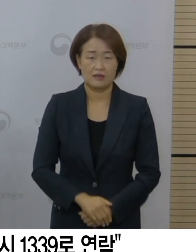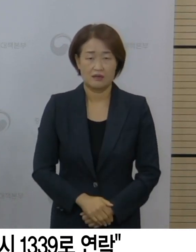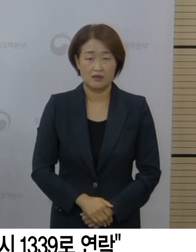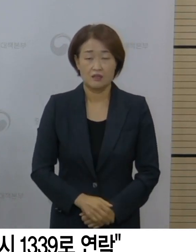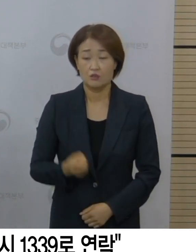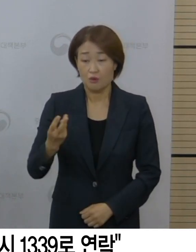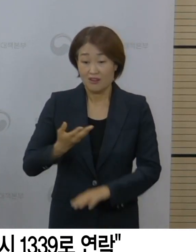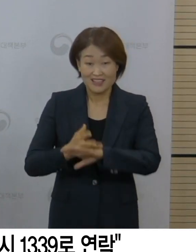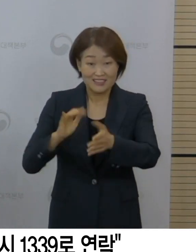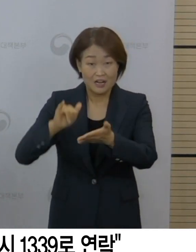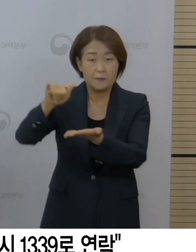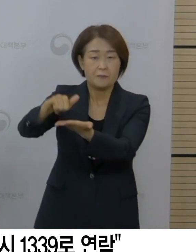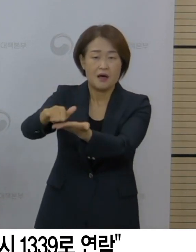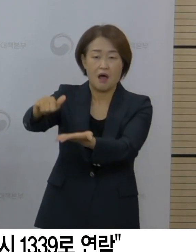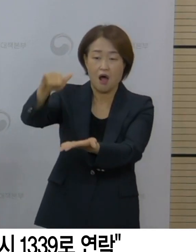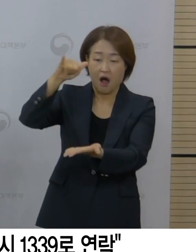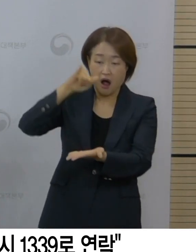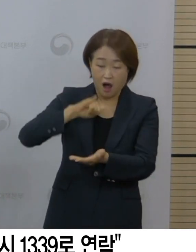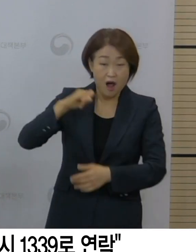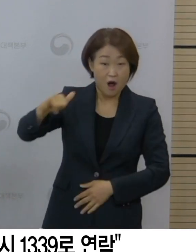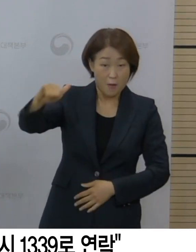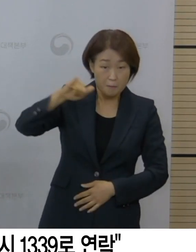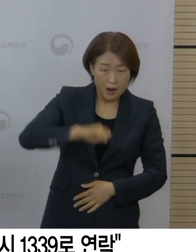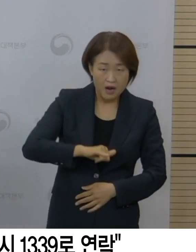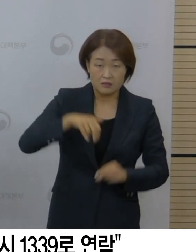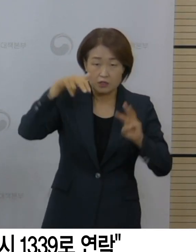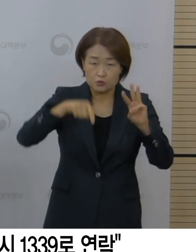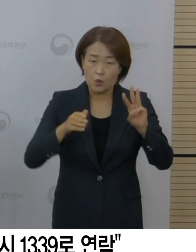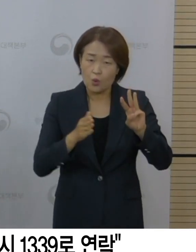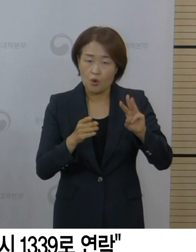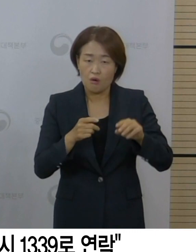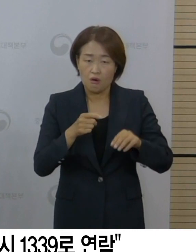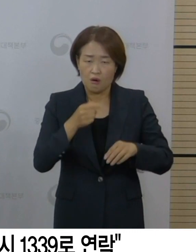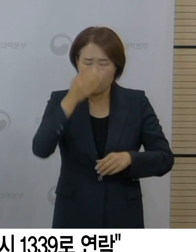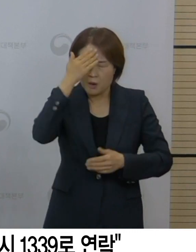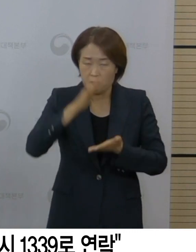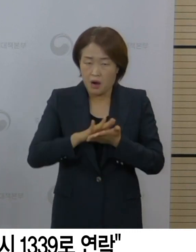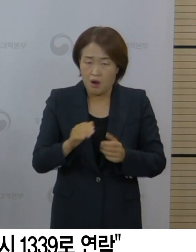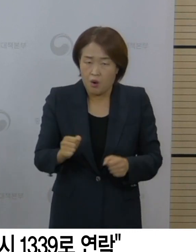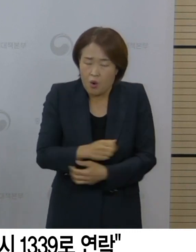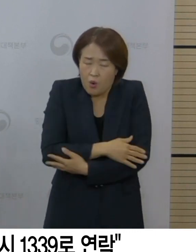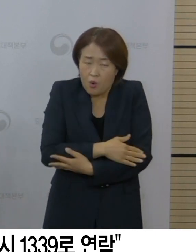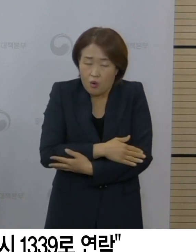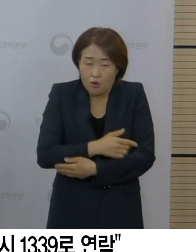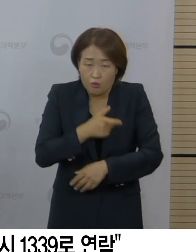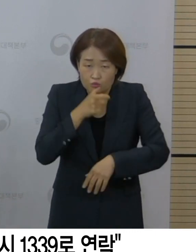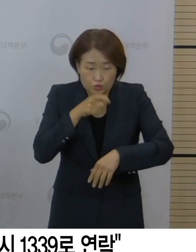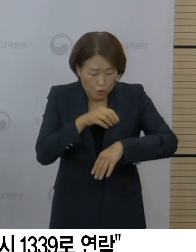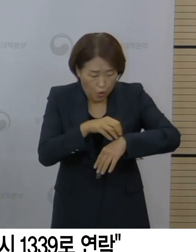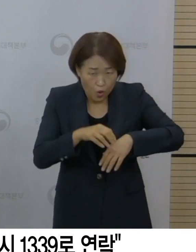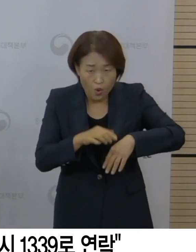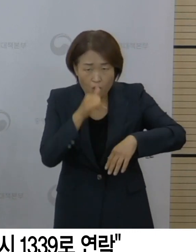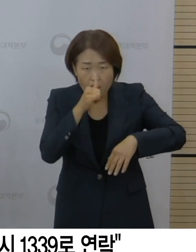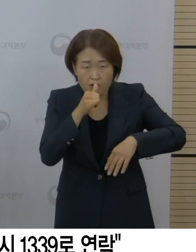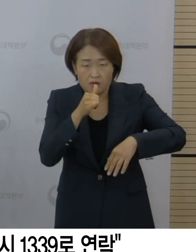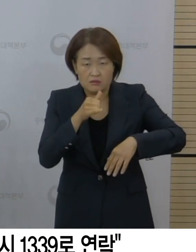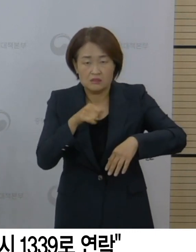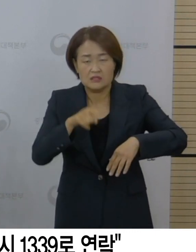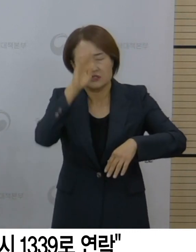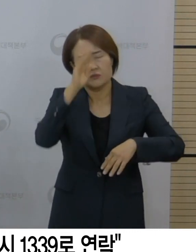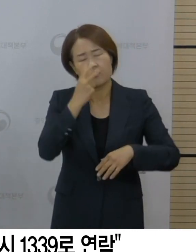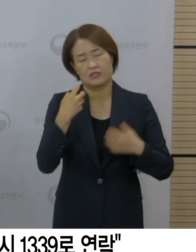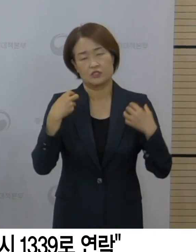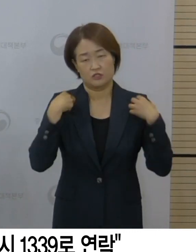3주 이내에 발열, 오한, 그리고 수포성 발진 등 의심 증상이 나타나는 경우에 질병관리청